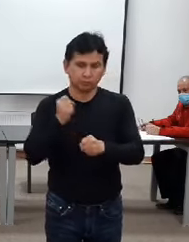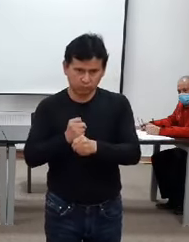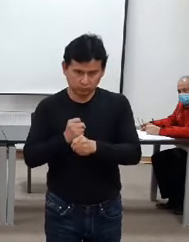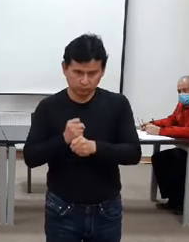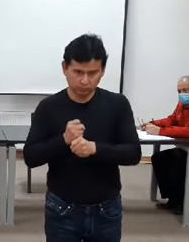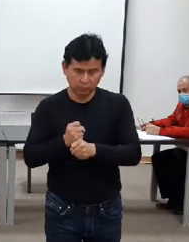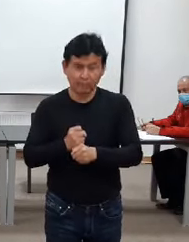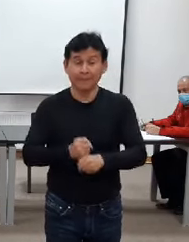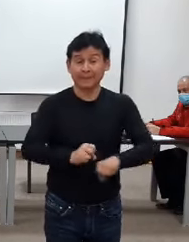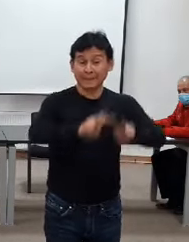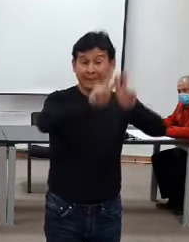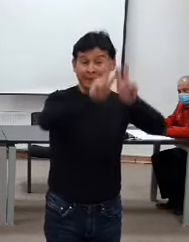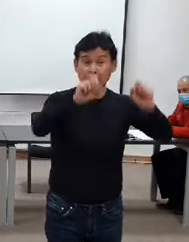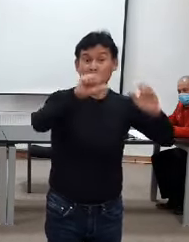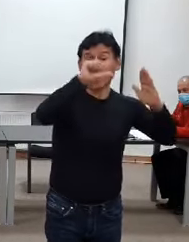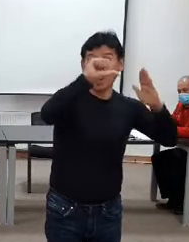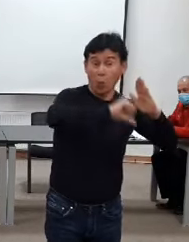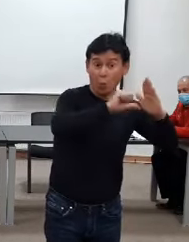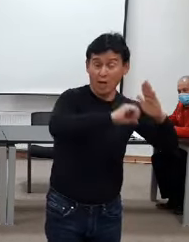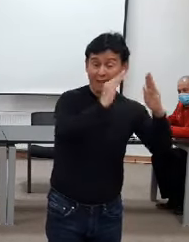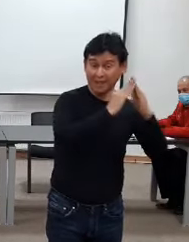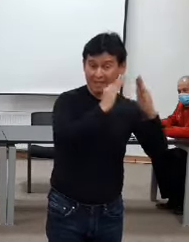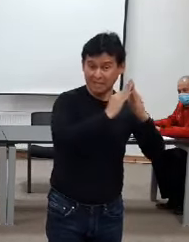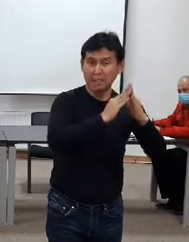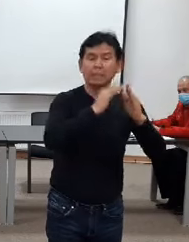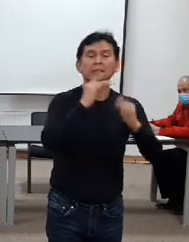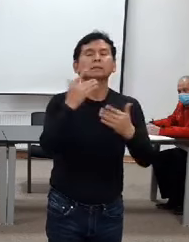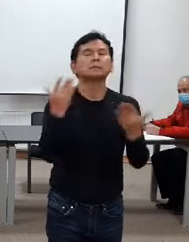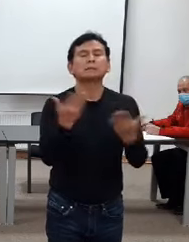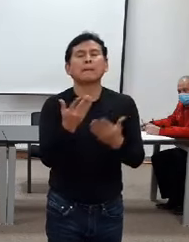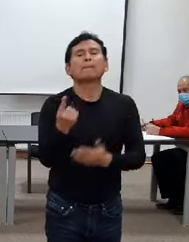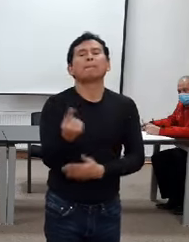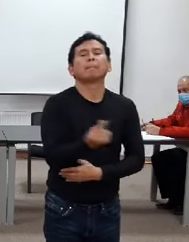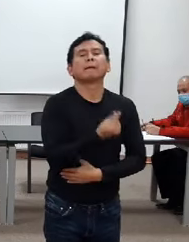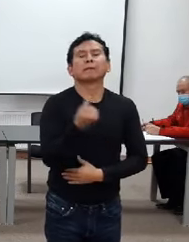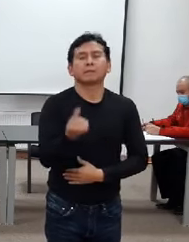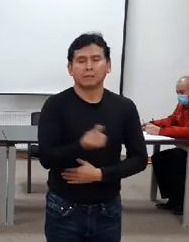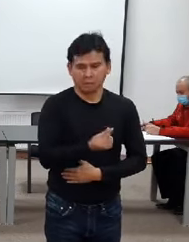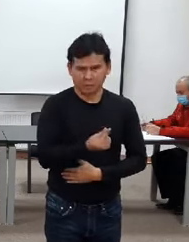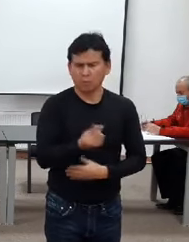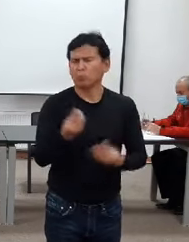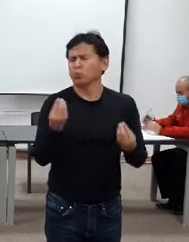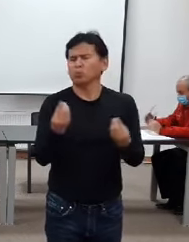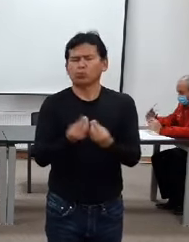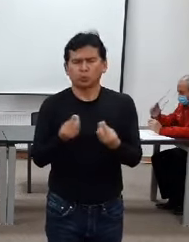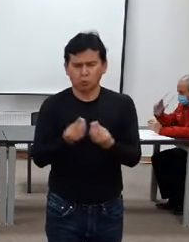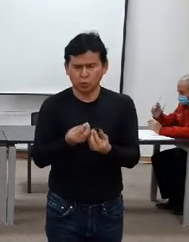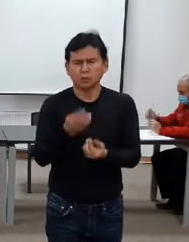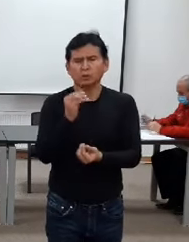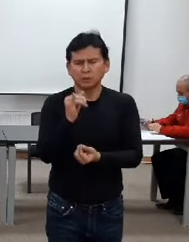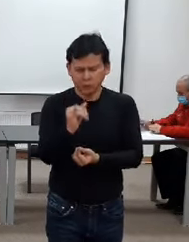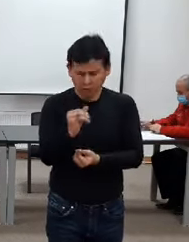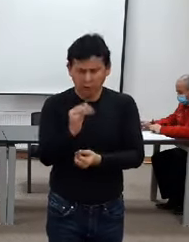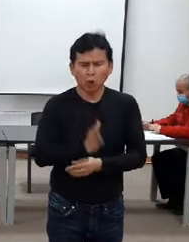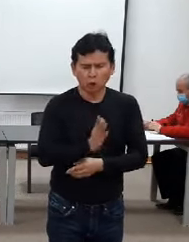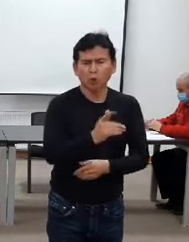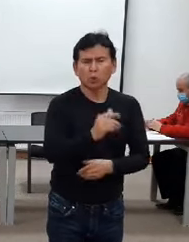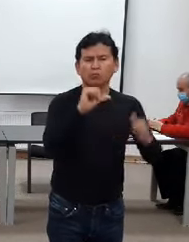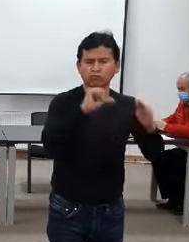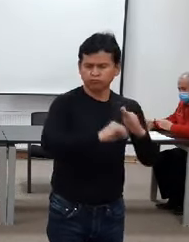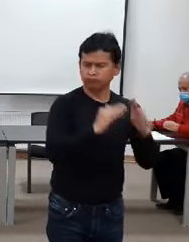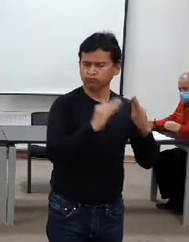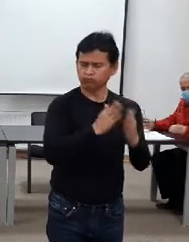Las cuarentenas que estamos indicando, y siempre lo hemos dicho, son cuarentenas preventivas. Muchos de ellos siguen su cuarentena preventiva al